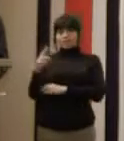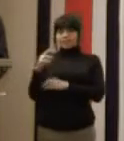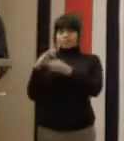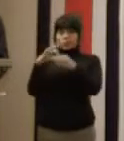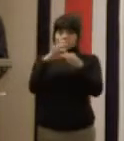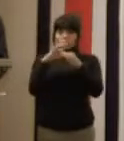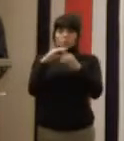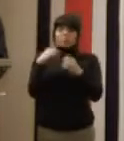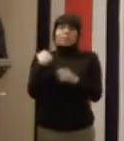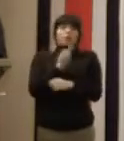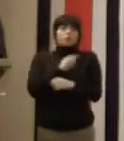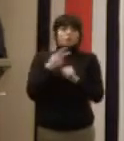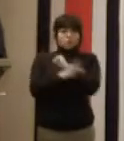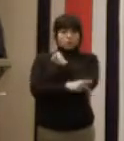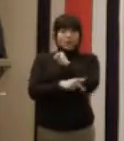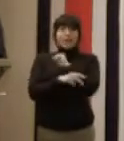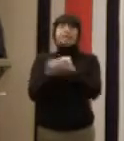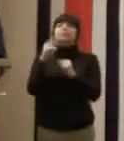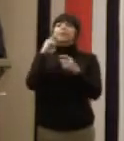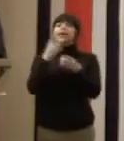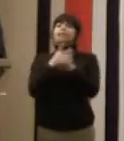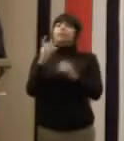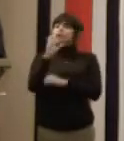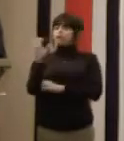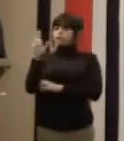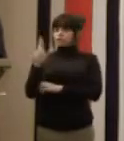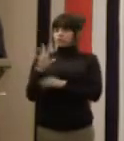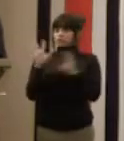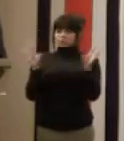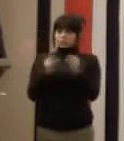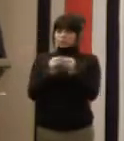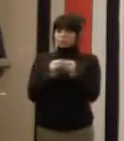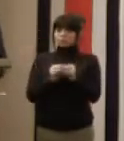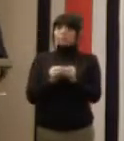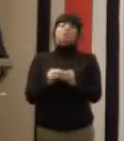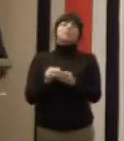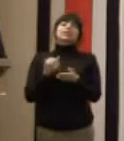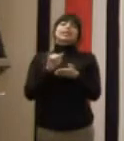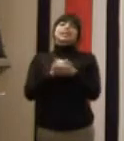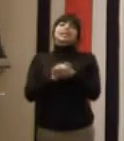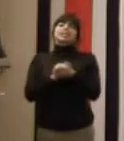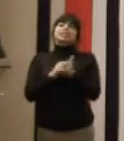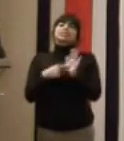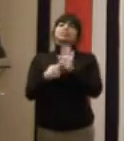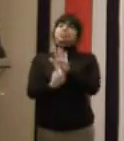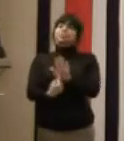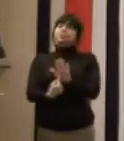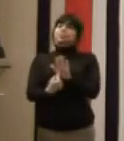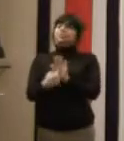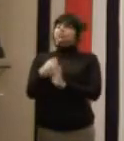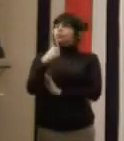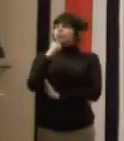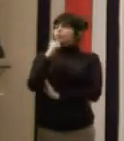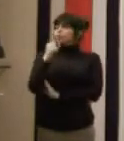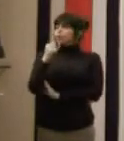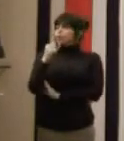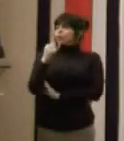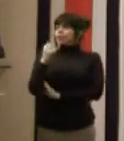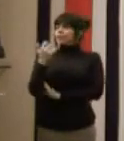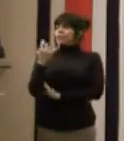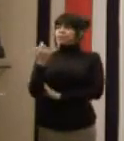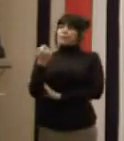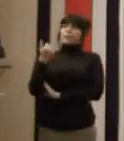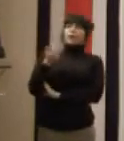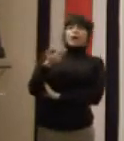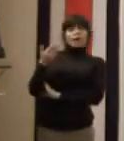nuestra república, para la democracia costarricense en suma. Esto señala, y no es